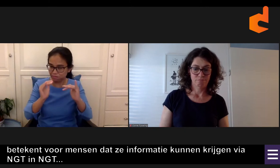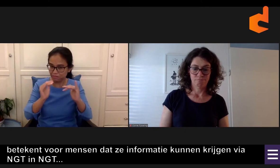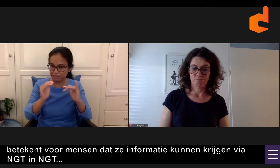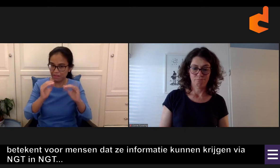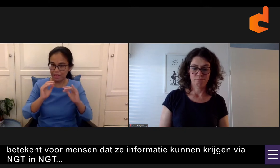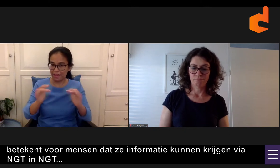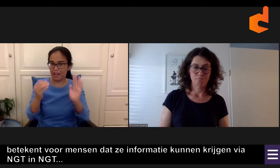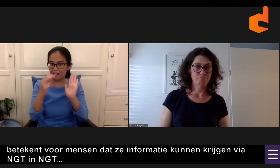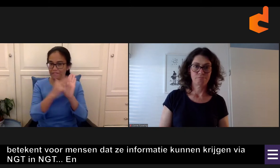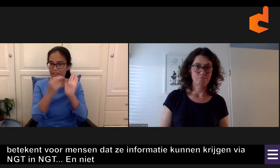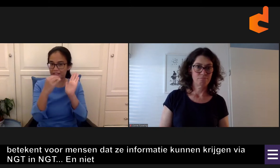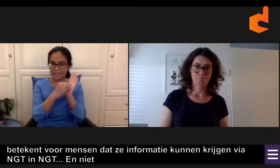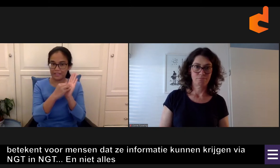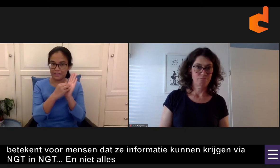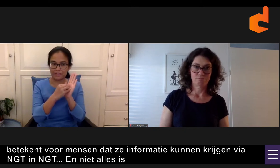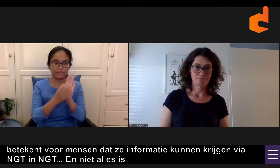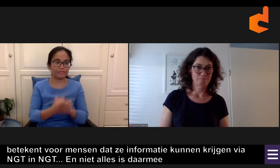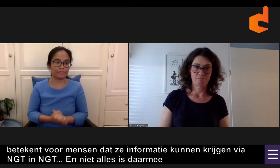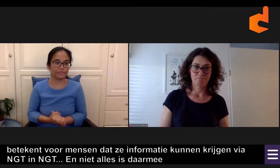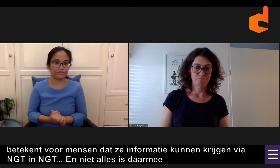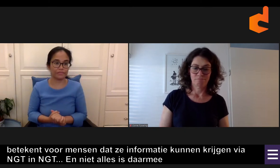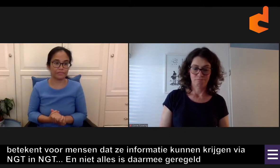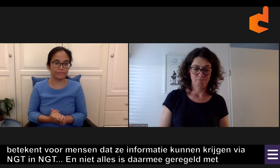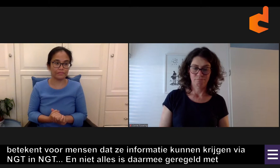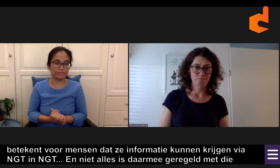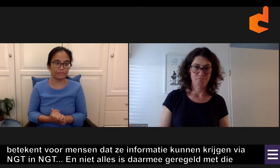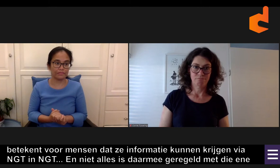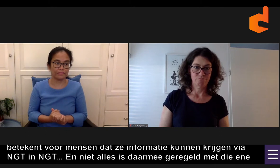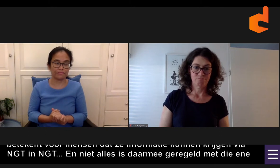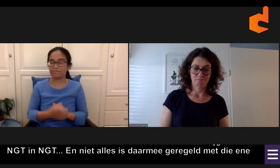En niet alles is daarmee geregeld met die ene wet.